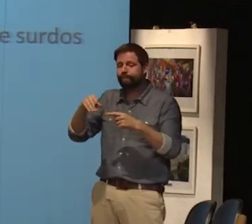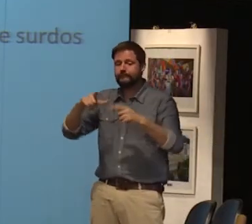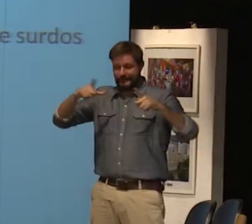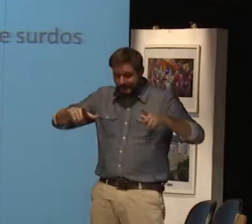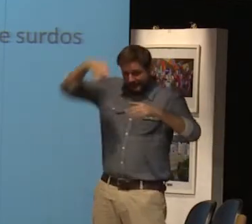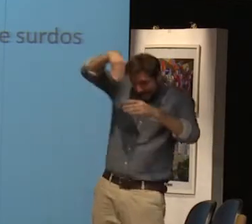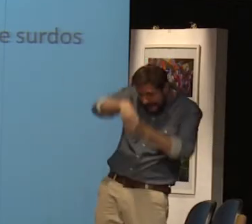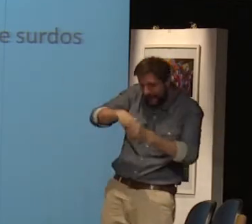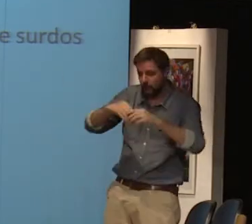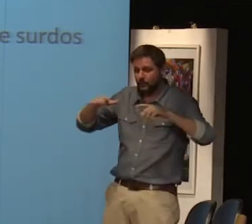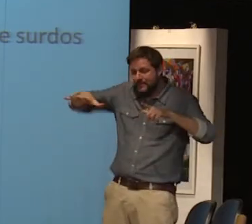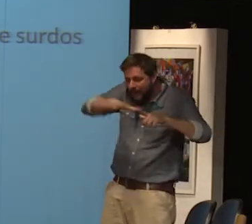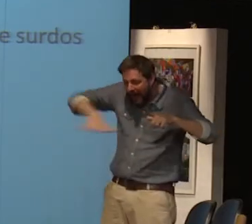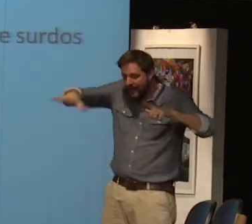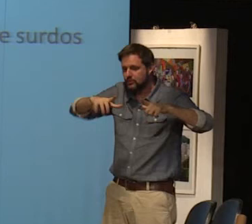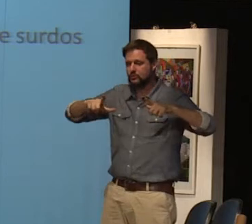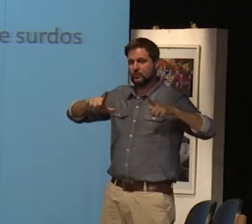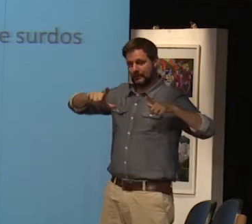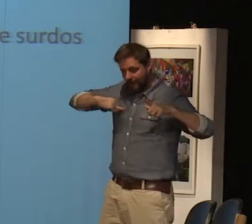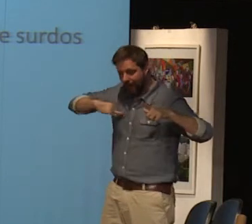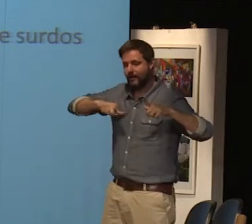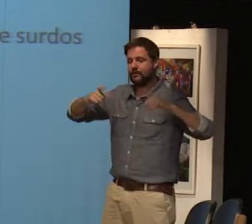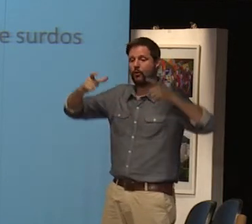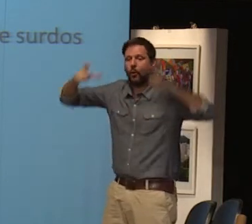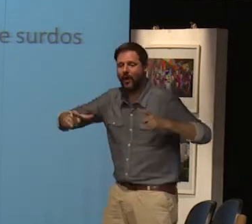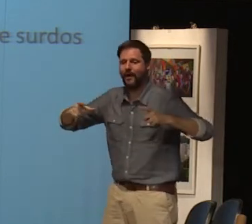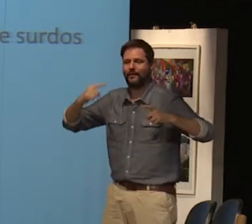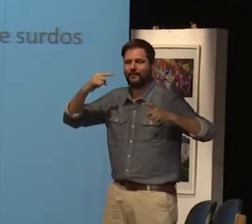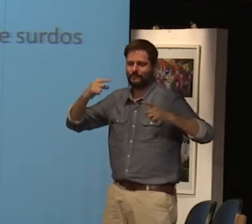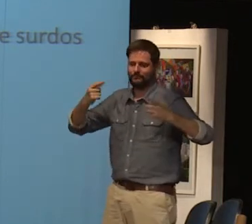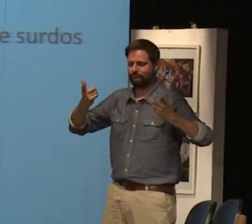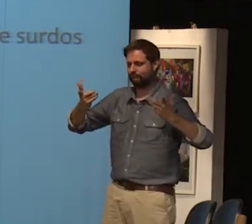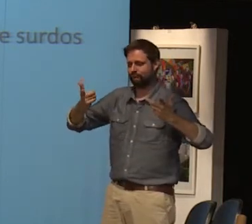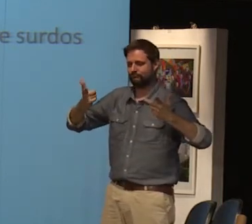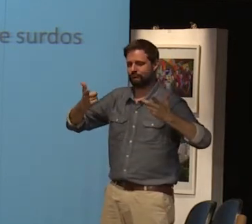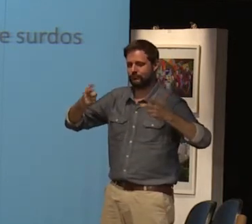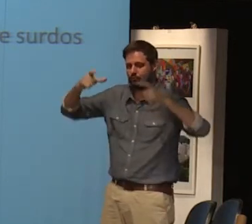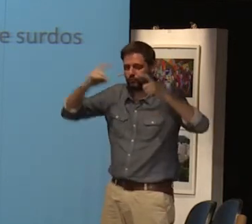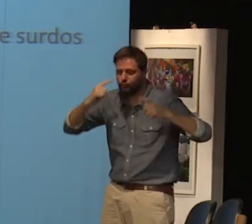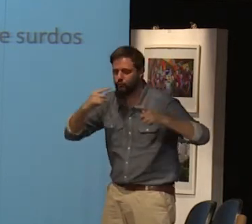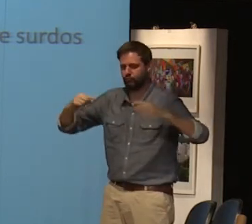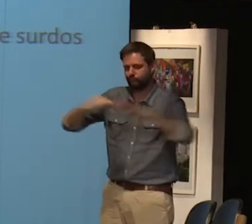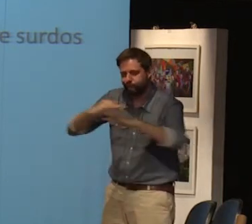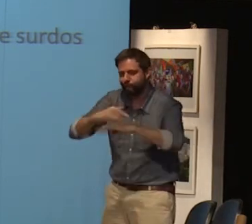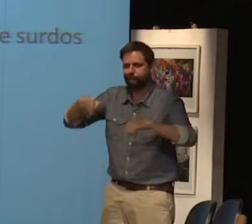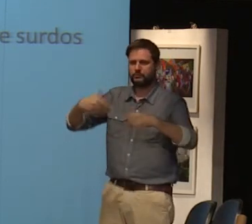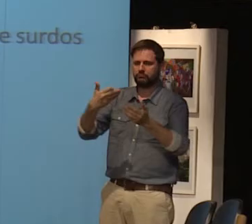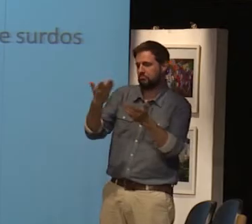espaço onde tem fala oral e a Libras está inserida, como é que ela tem? Ela tem que estar lá, ela está lá, o surdo está lá,